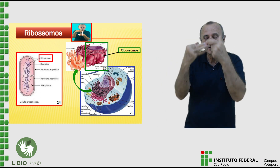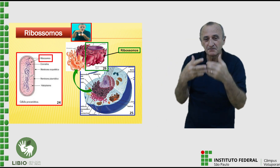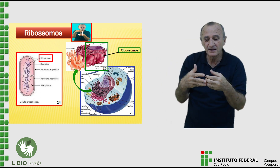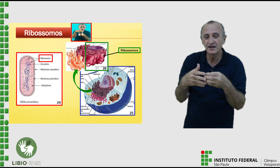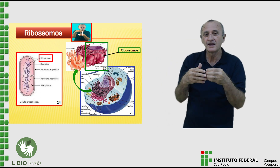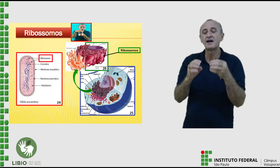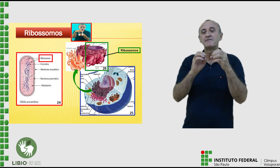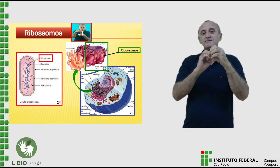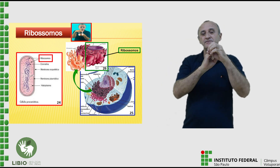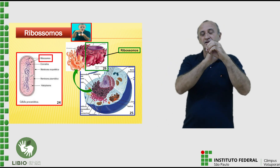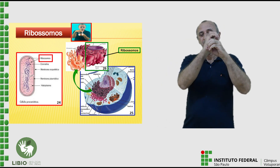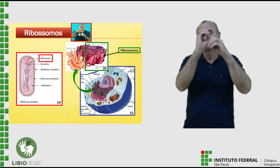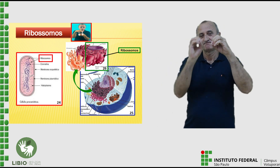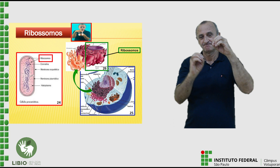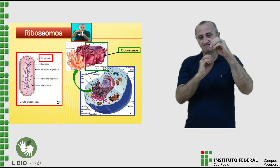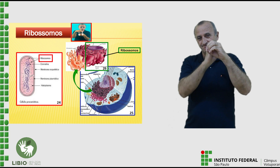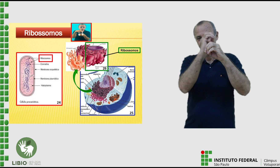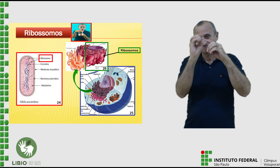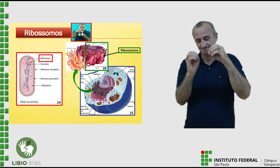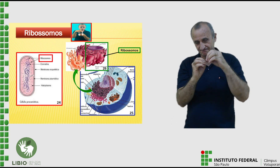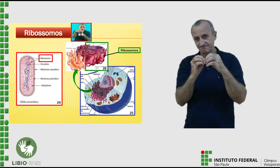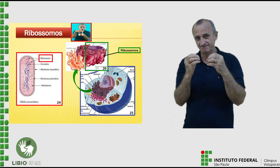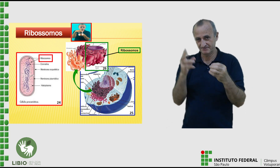estruturas celulares falando sobre as